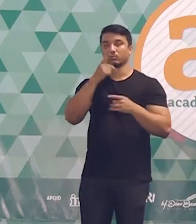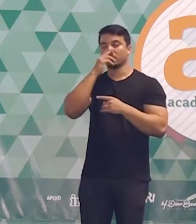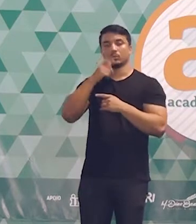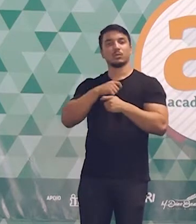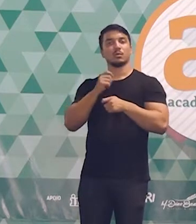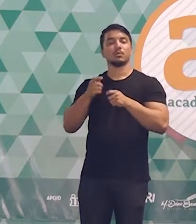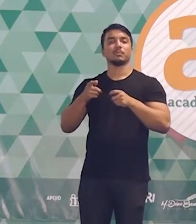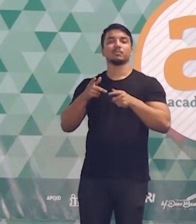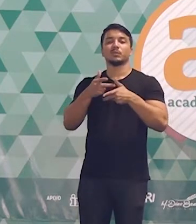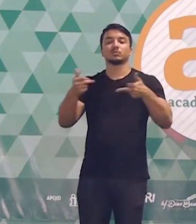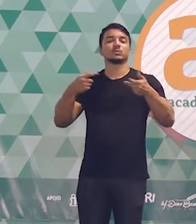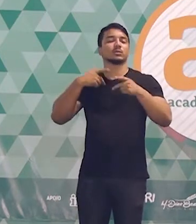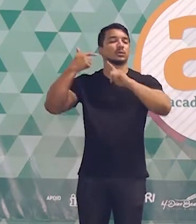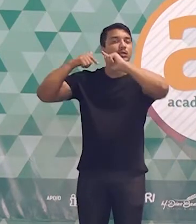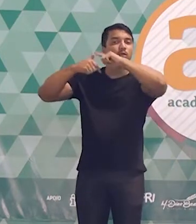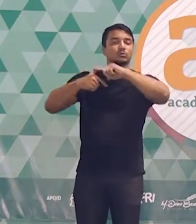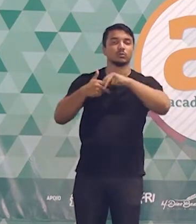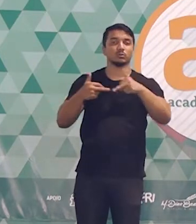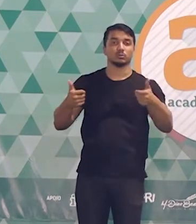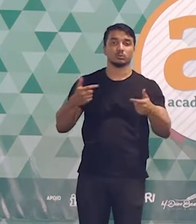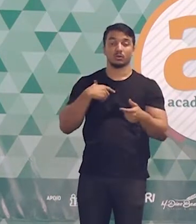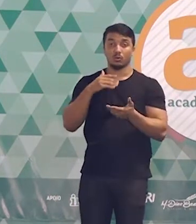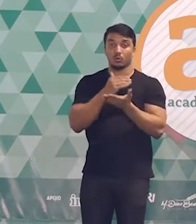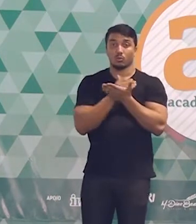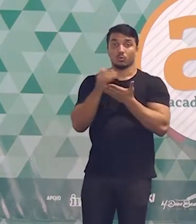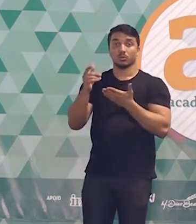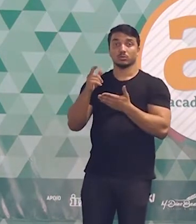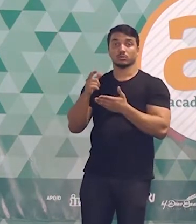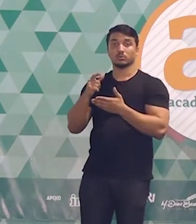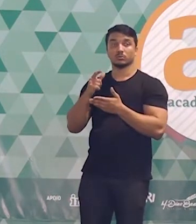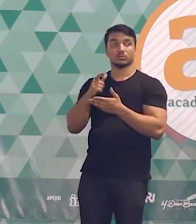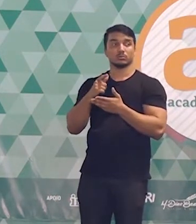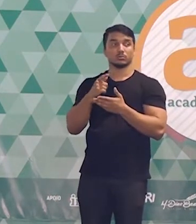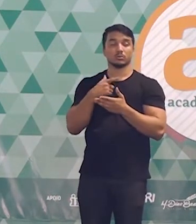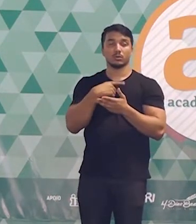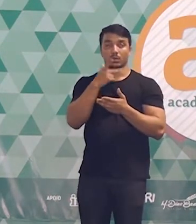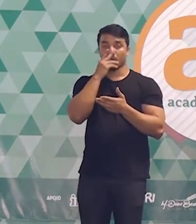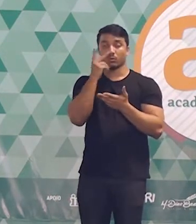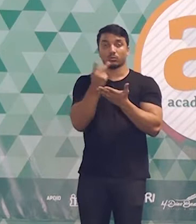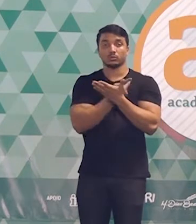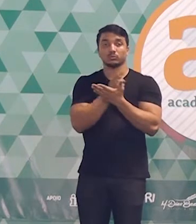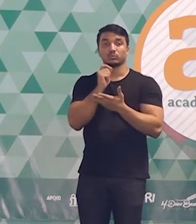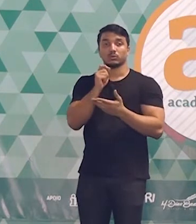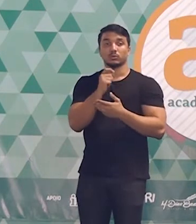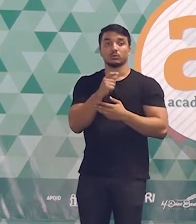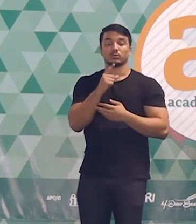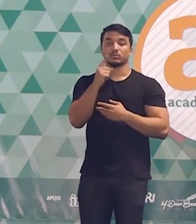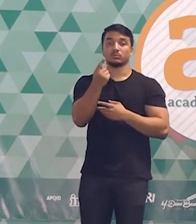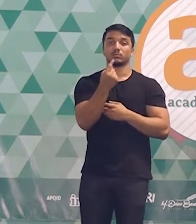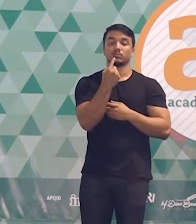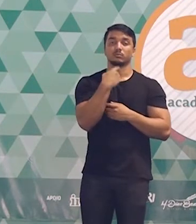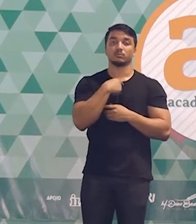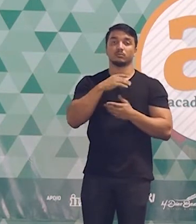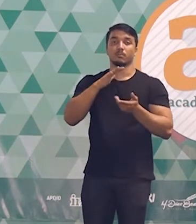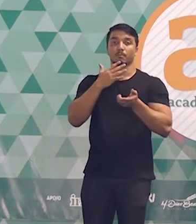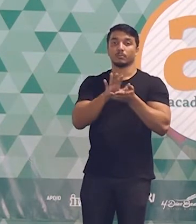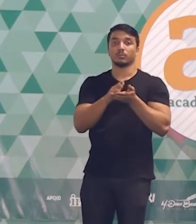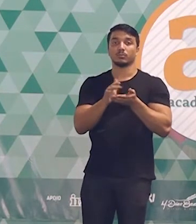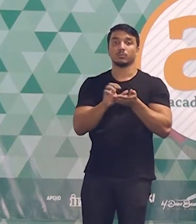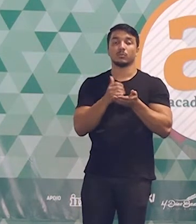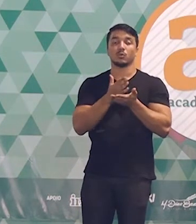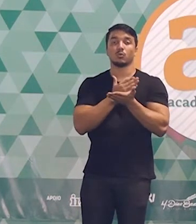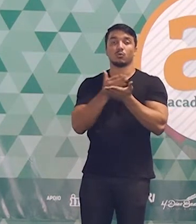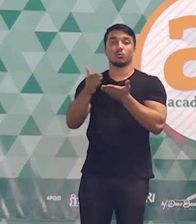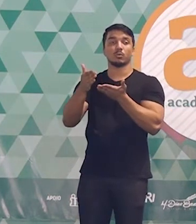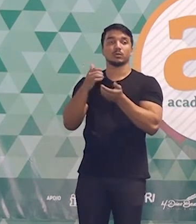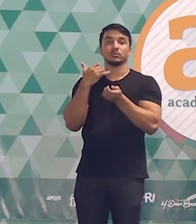percussões tradicionais, e de repente ele dá um sinal e se ouve um pandeiro